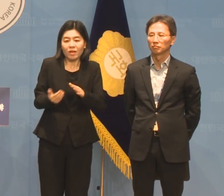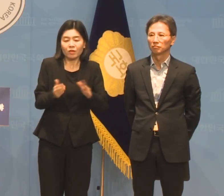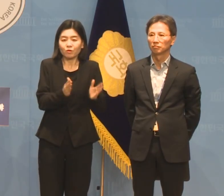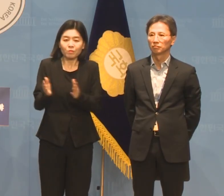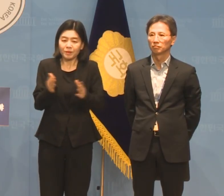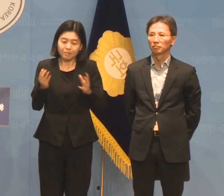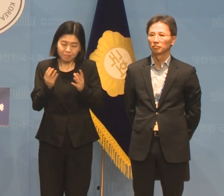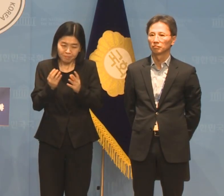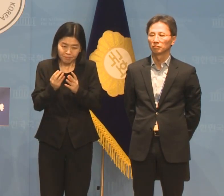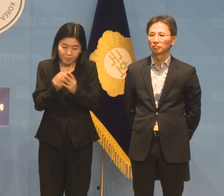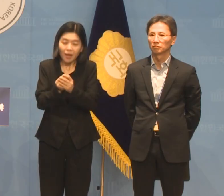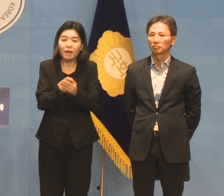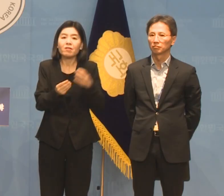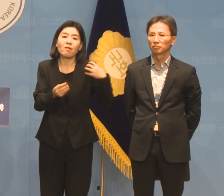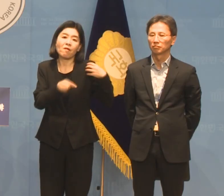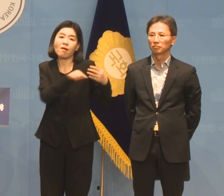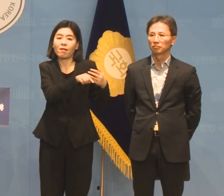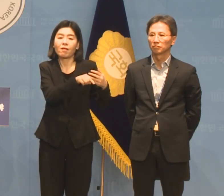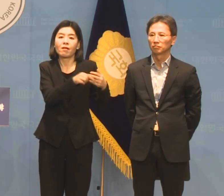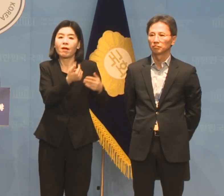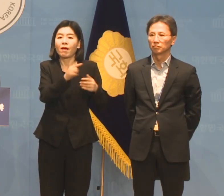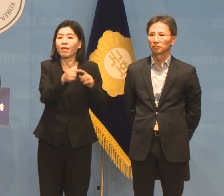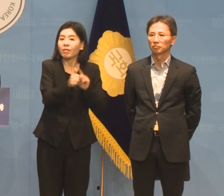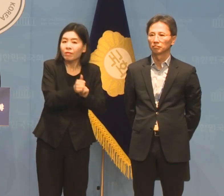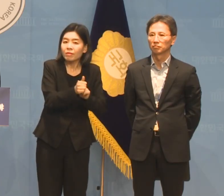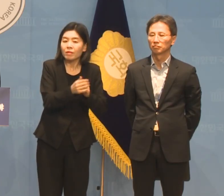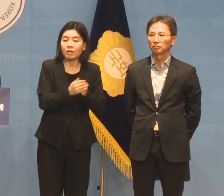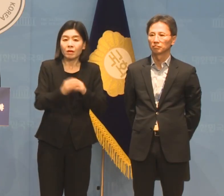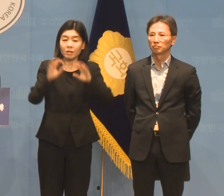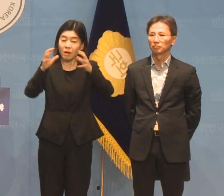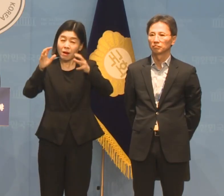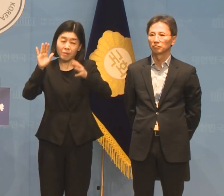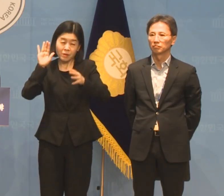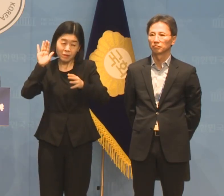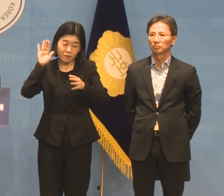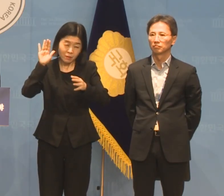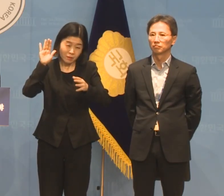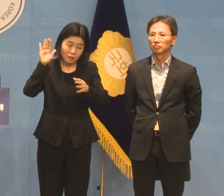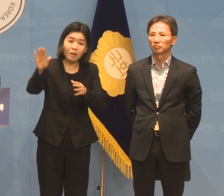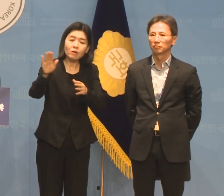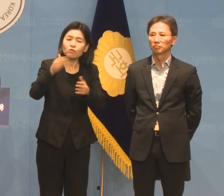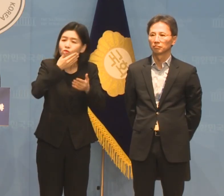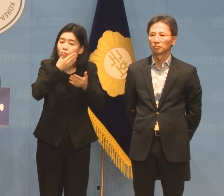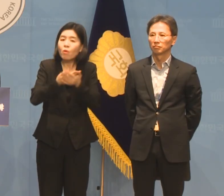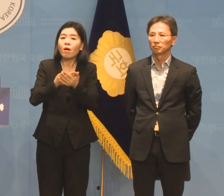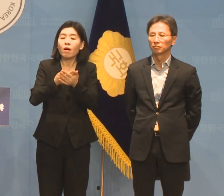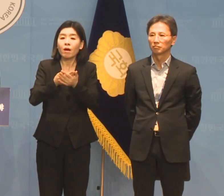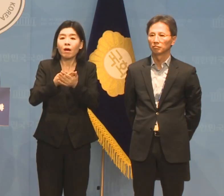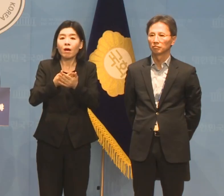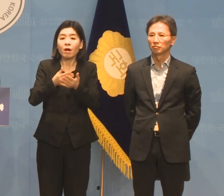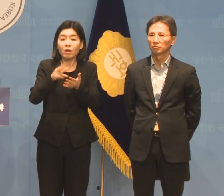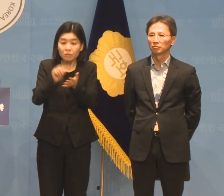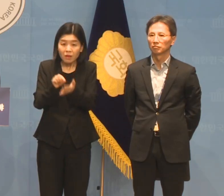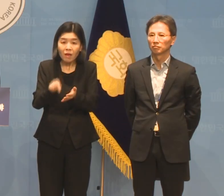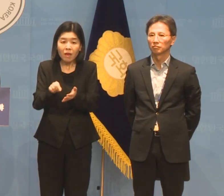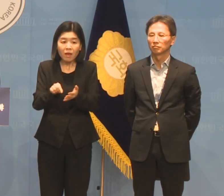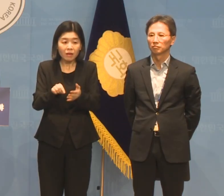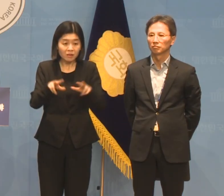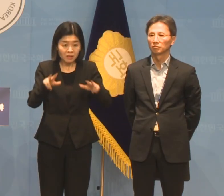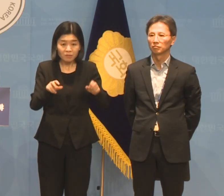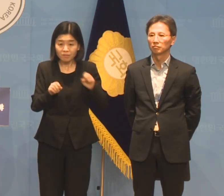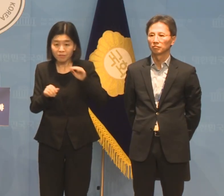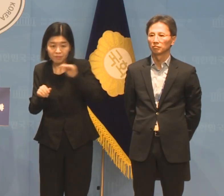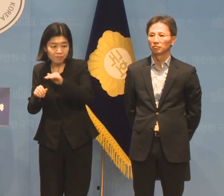대행과 내각이 할 일입니다. 국가의 백년대계에 영향을 줄 수 있는 그런 일은 하나도 손대지 말고